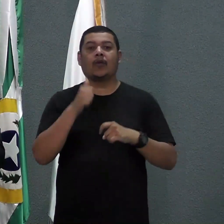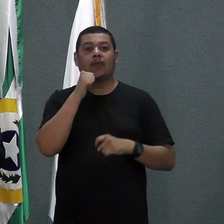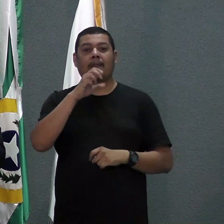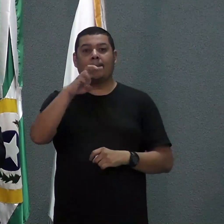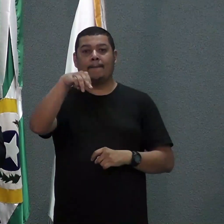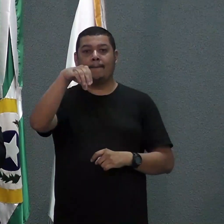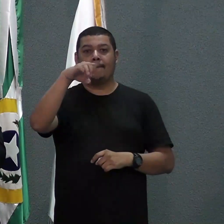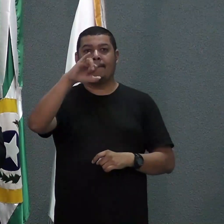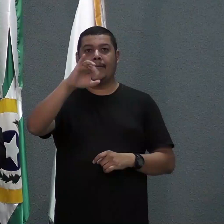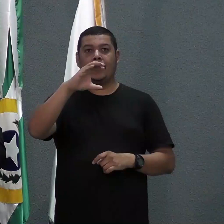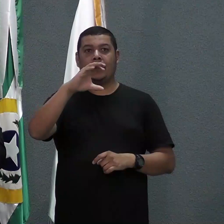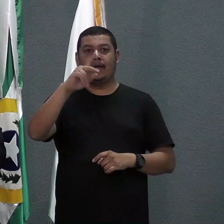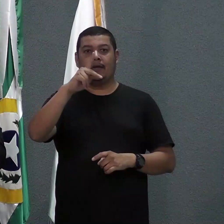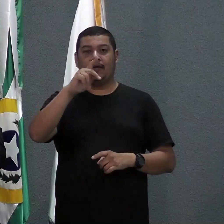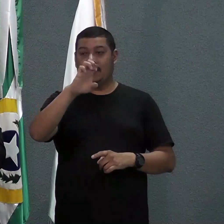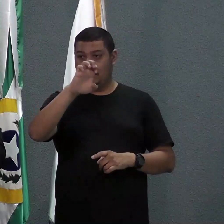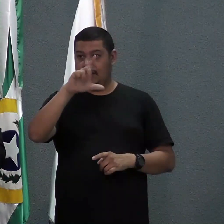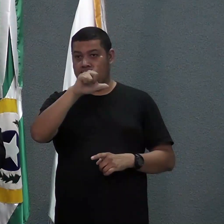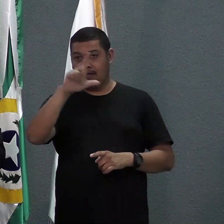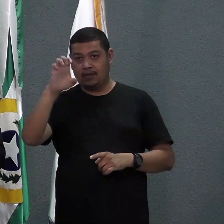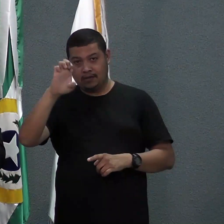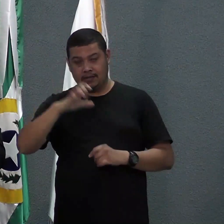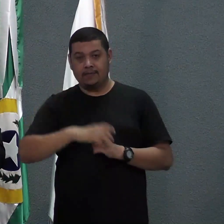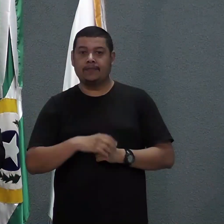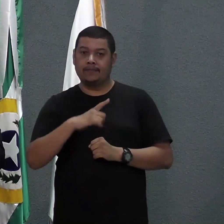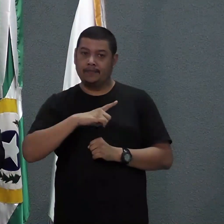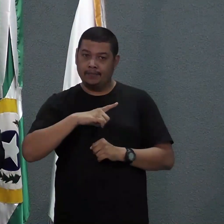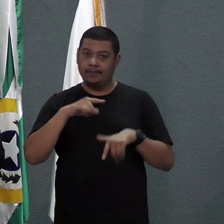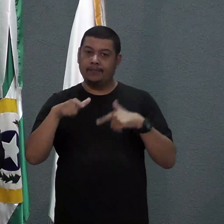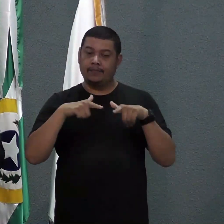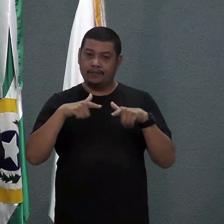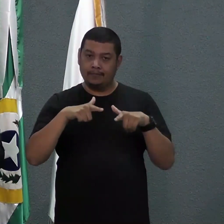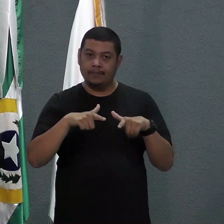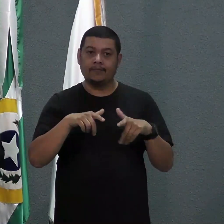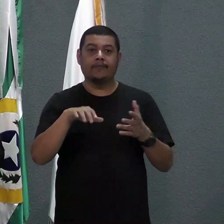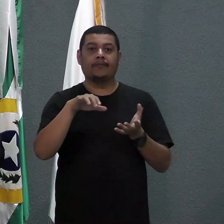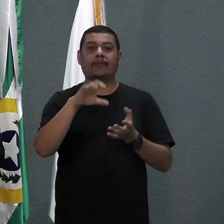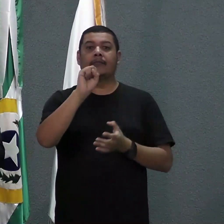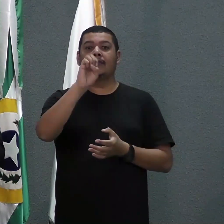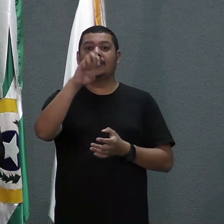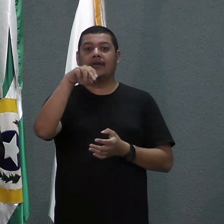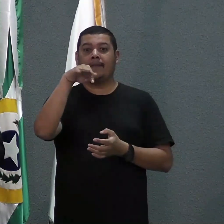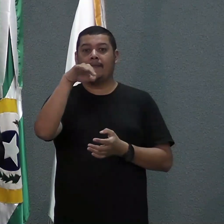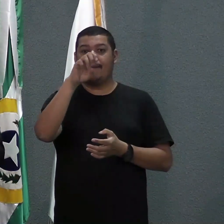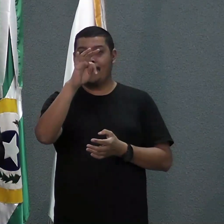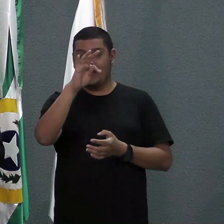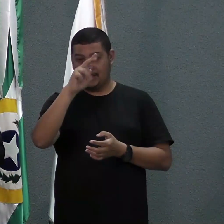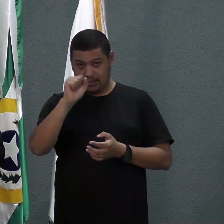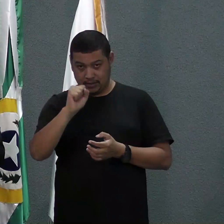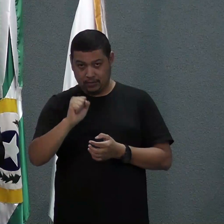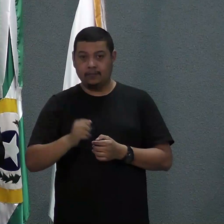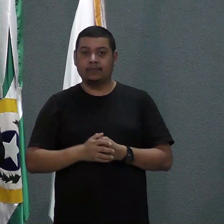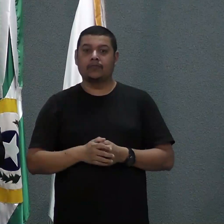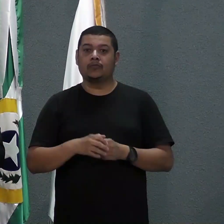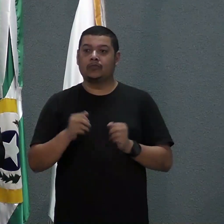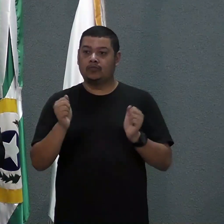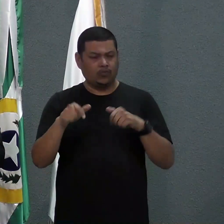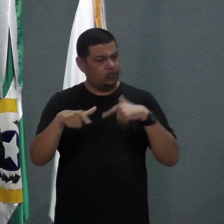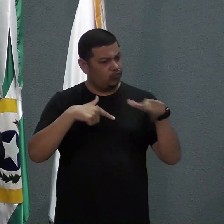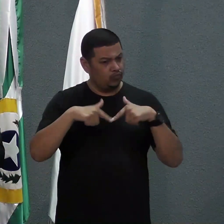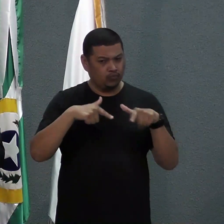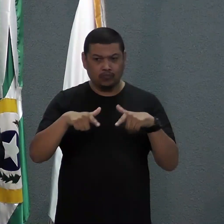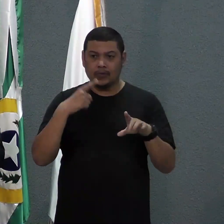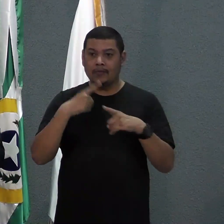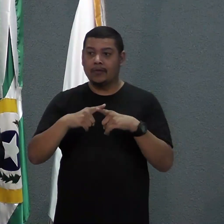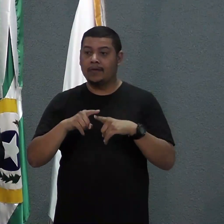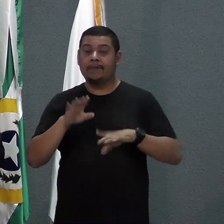Pavani, né, que está aí à frente da SEMAST, prestando um serviço maravilhoso, juntamente com aquela entidade, que às vezes aqui